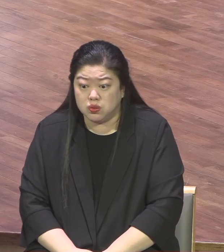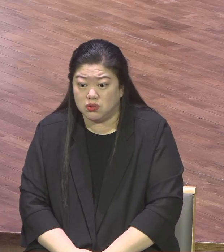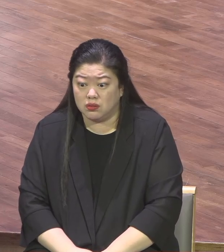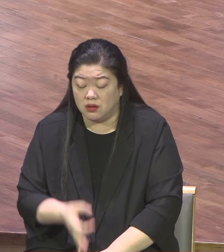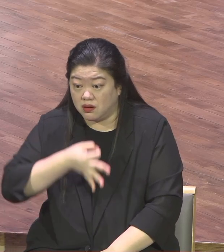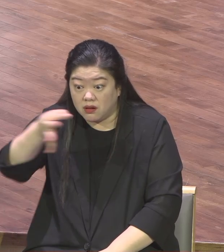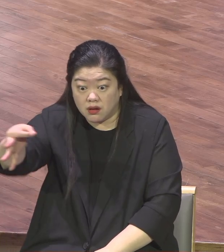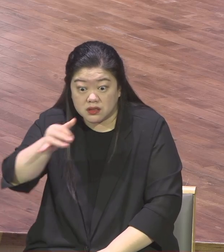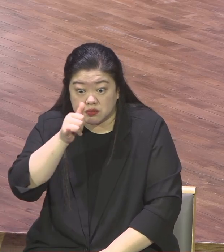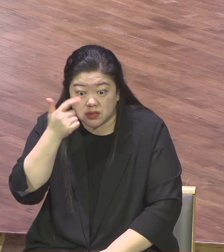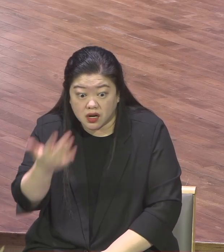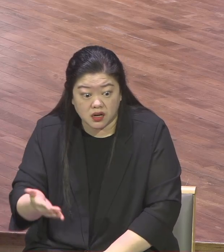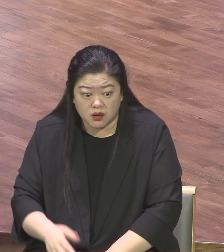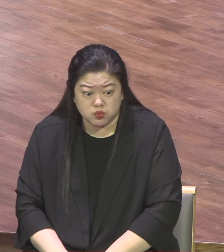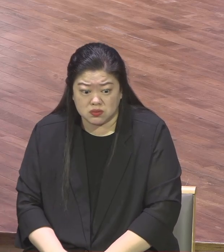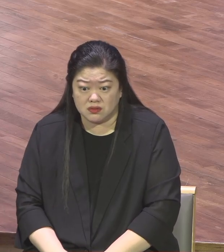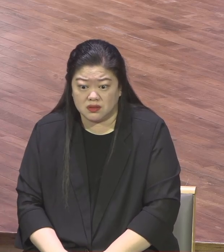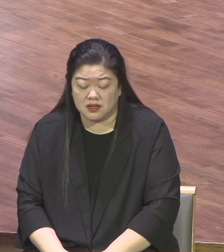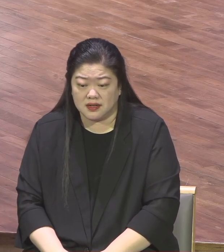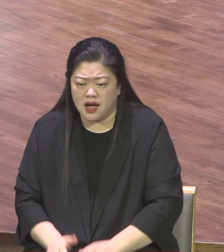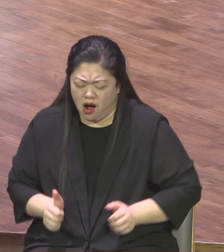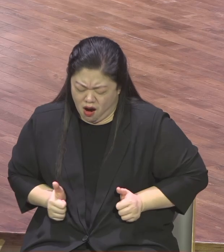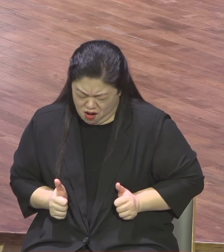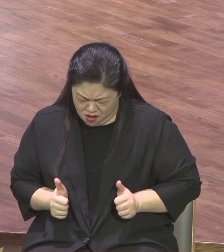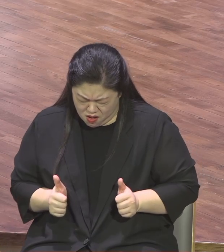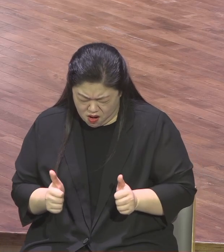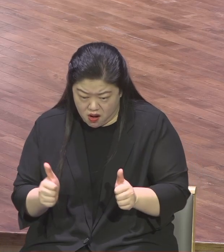필요 없어요. 그 열심은 종교 용어예요.